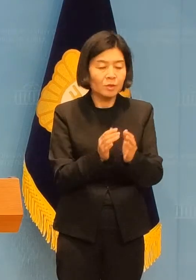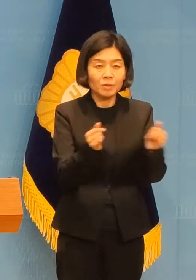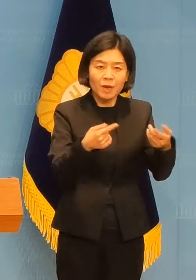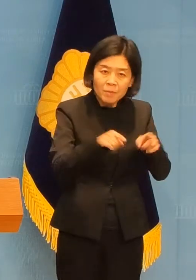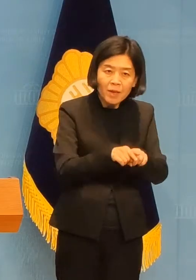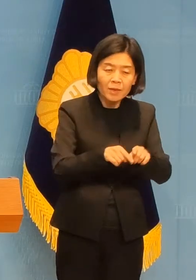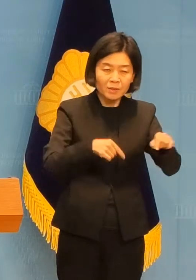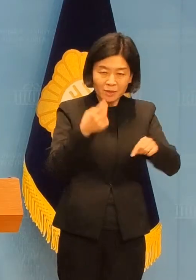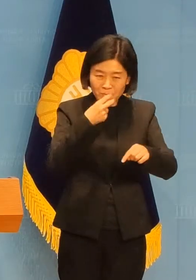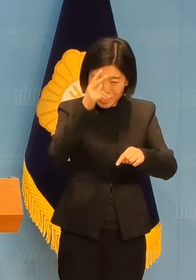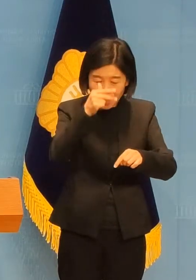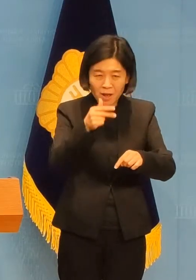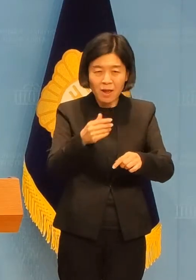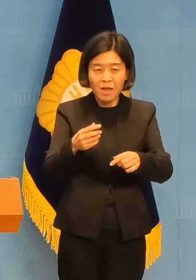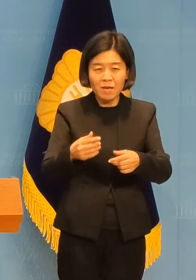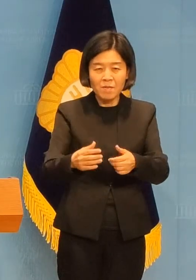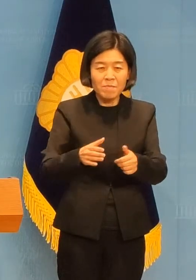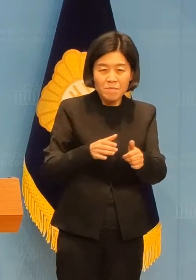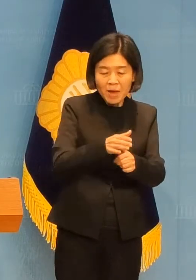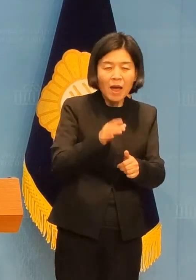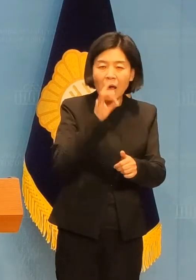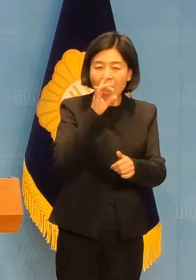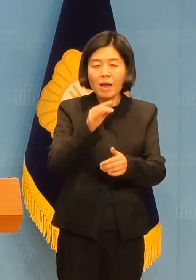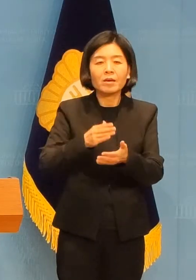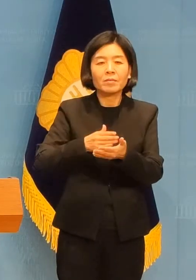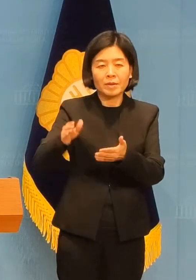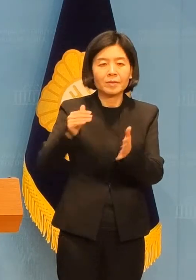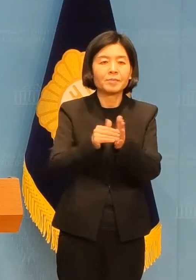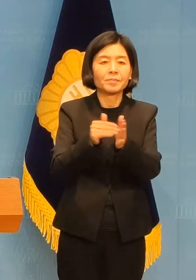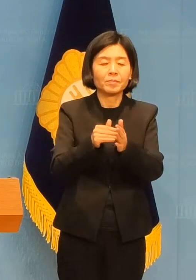정치검찰을 퇴출시키겠습니다.